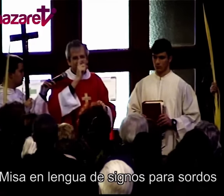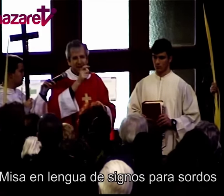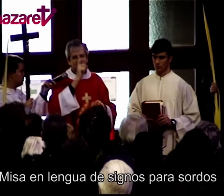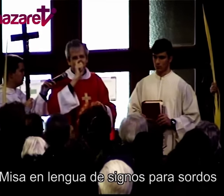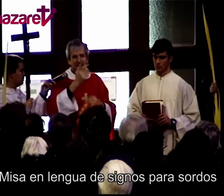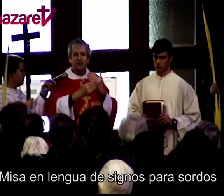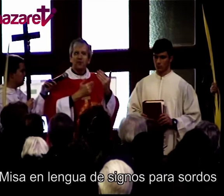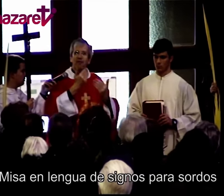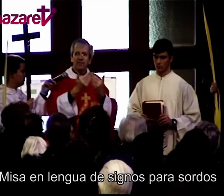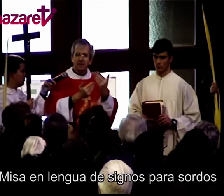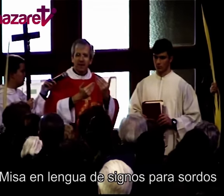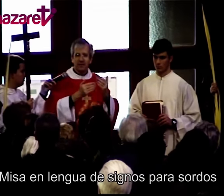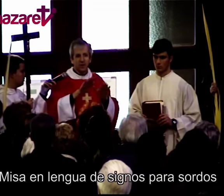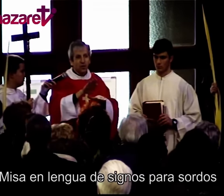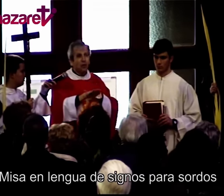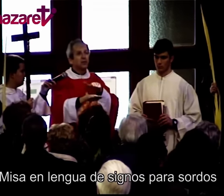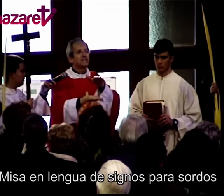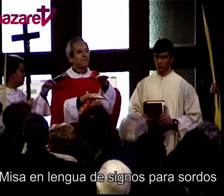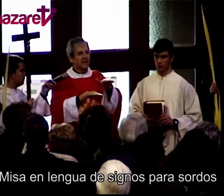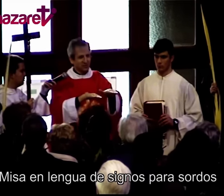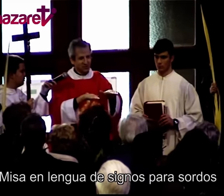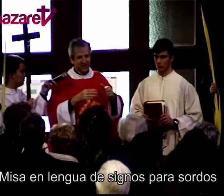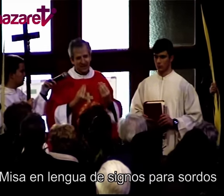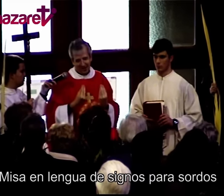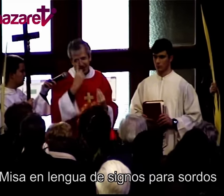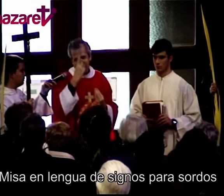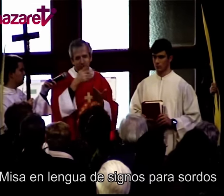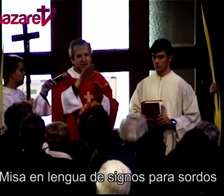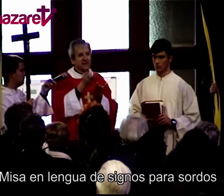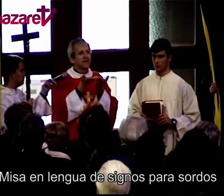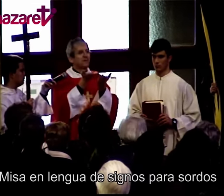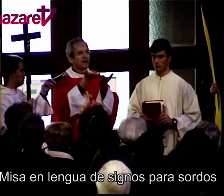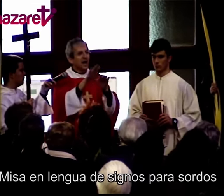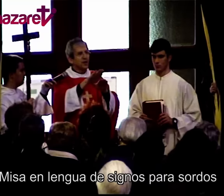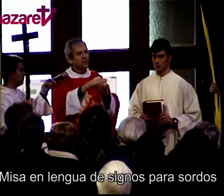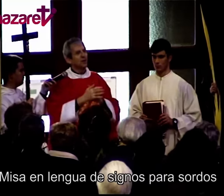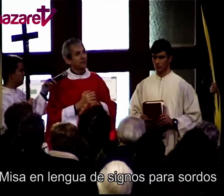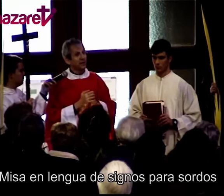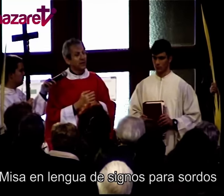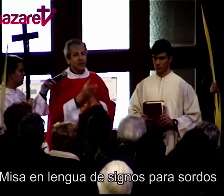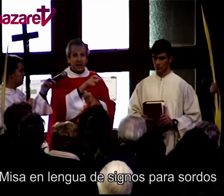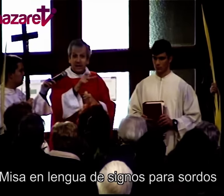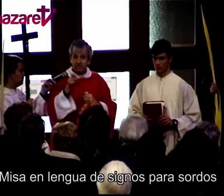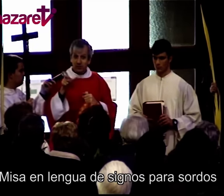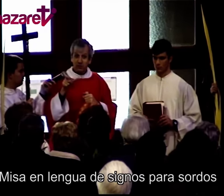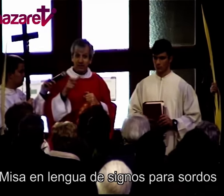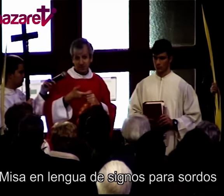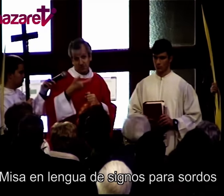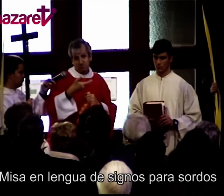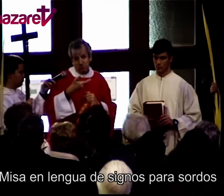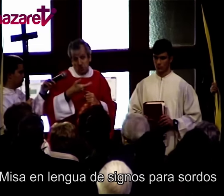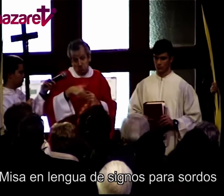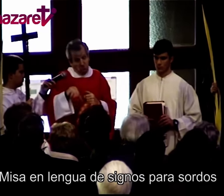que cada año celebraban como ese paso que Dios les había ayudado a producir. Y las